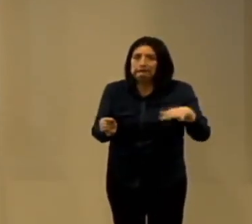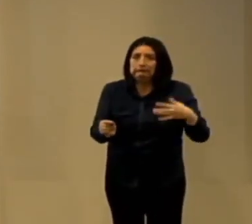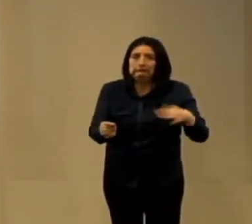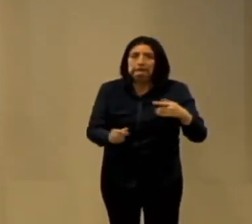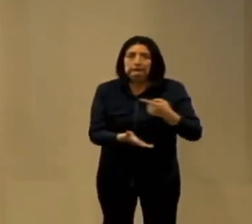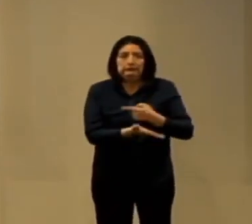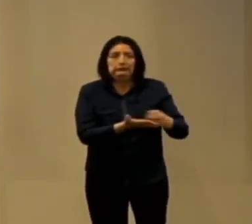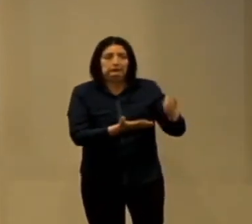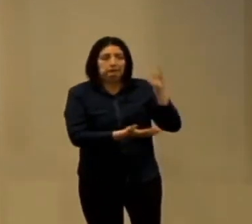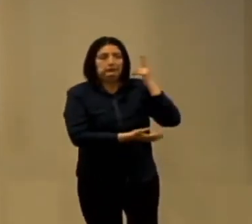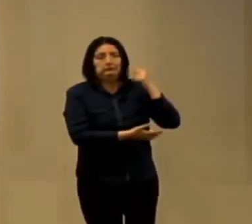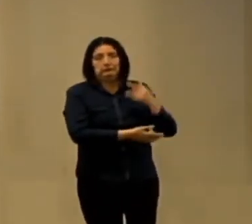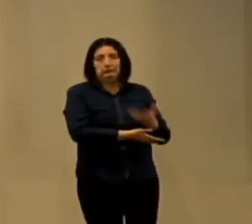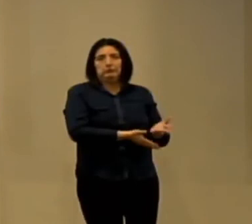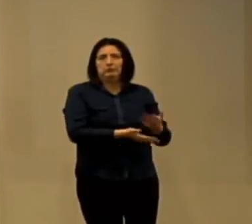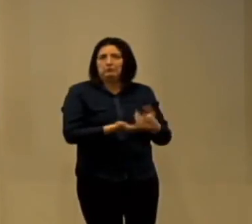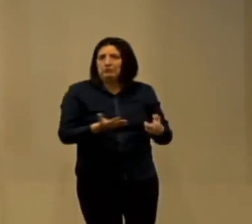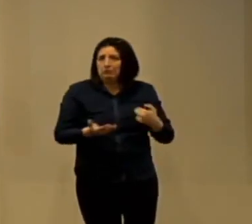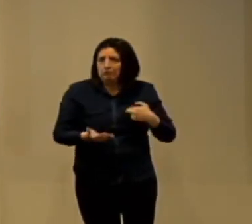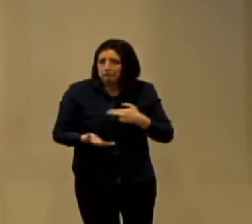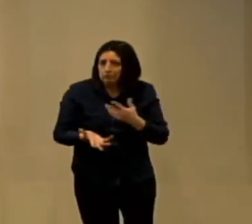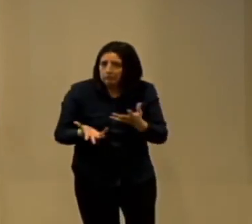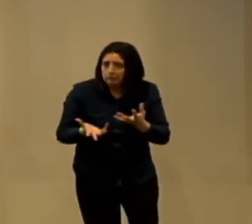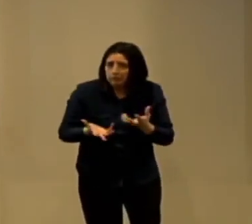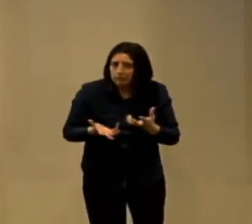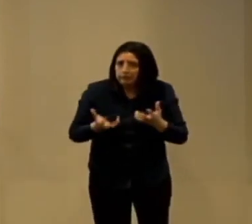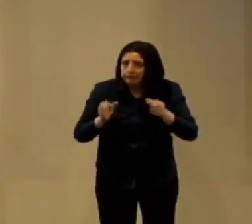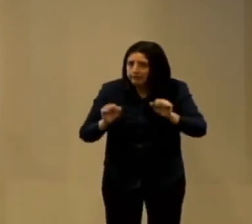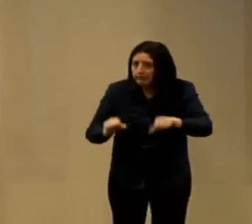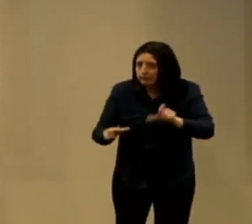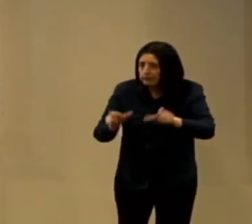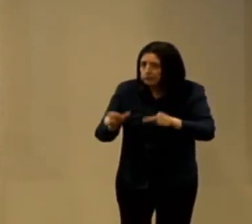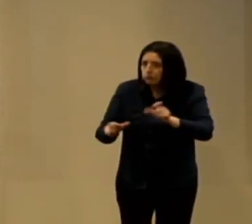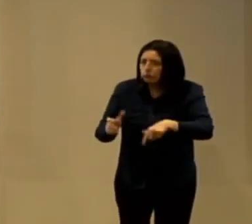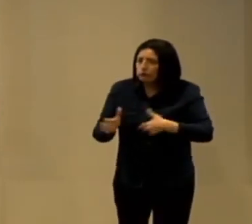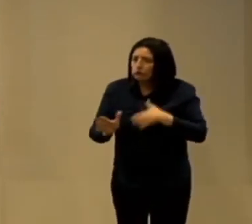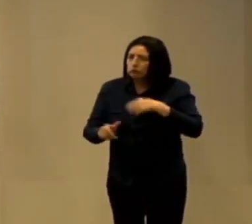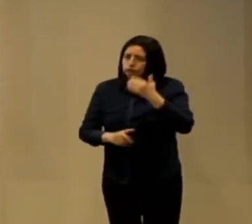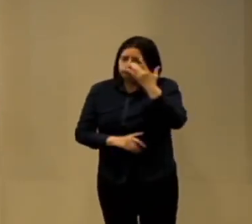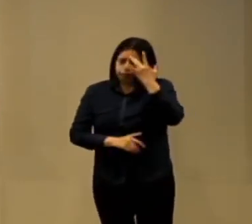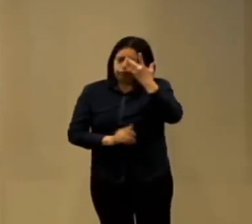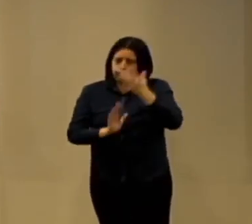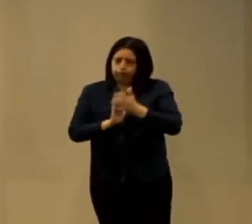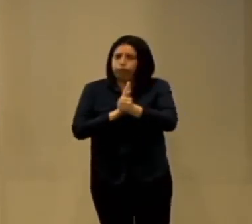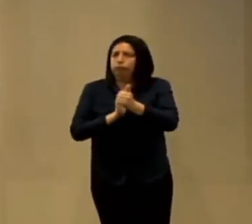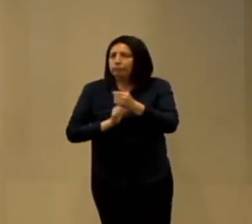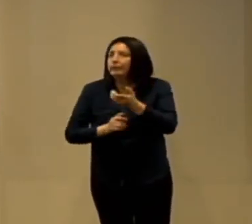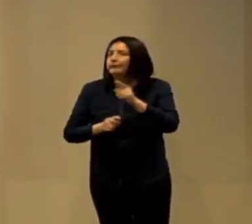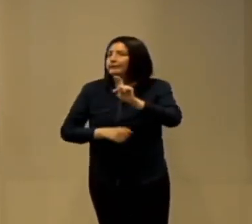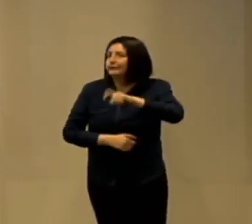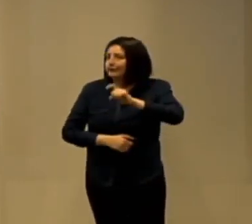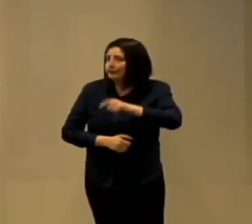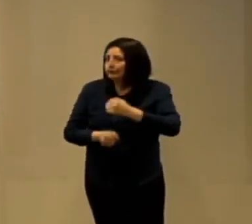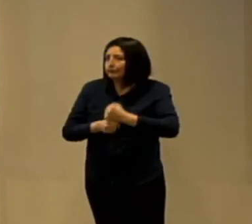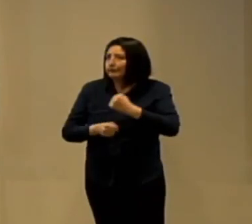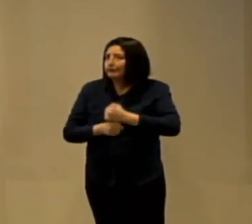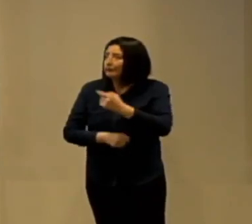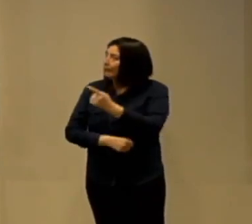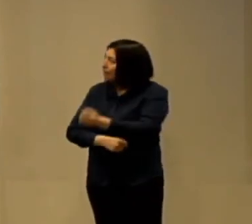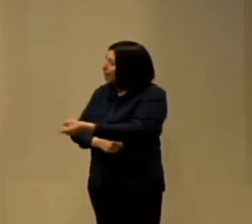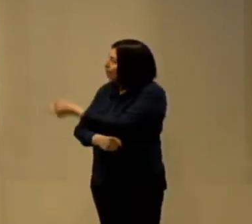ellos. Pero lo que nosotros, ¿qué cosa queremos? Gente con capacidades, con potencialidad. Por lo tanto, hay que trabajar este concepto